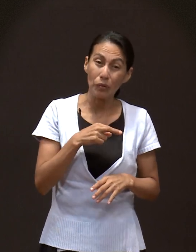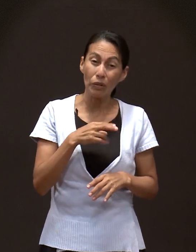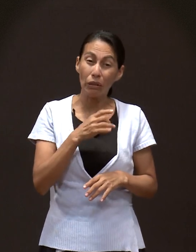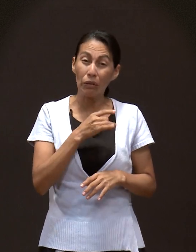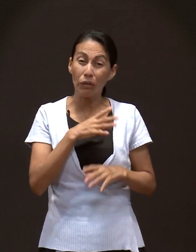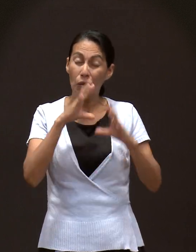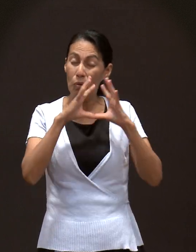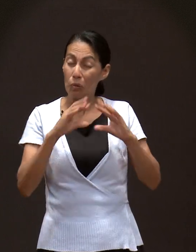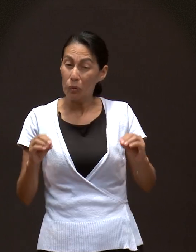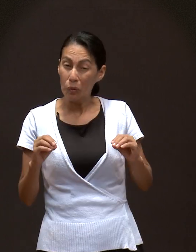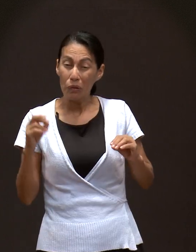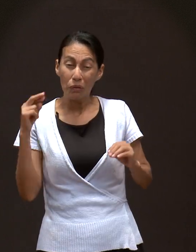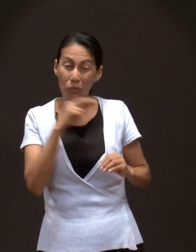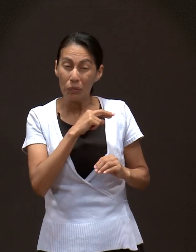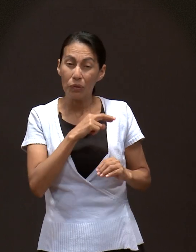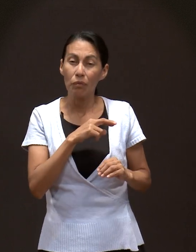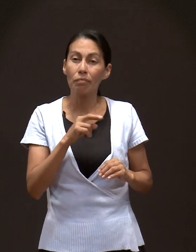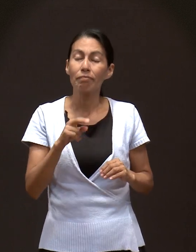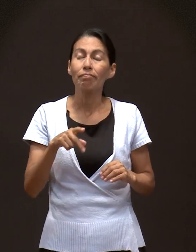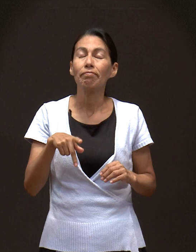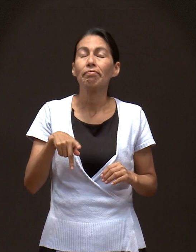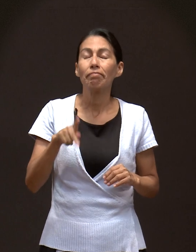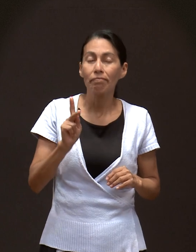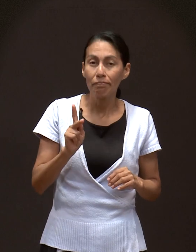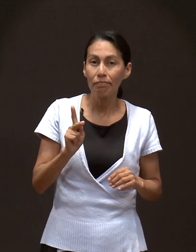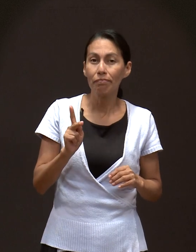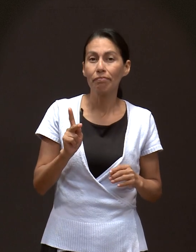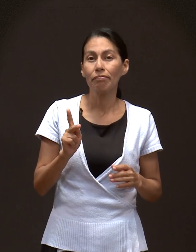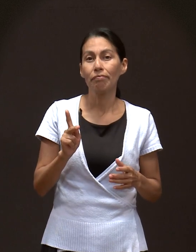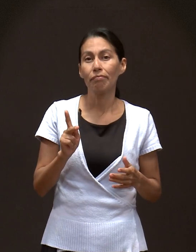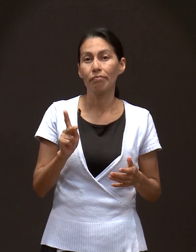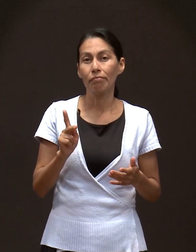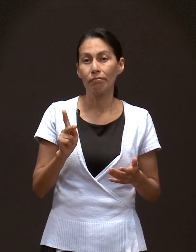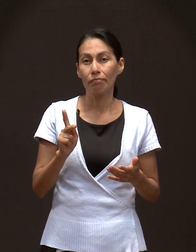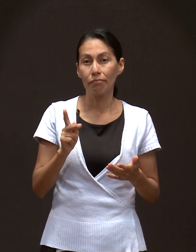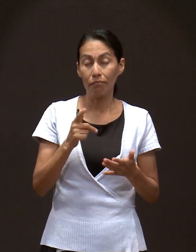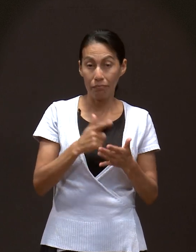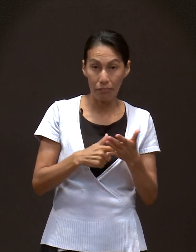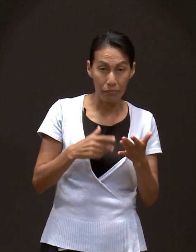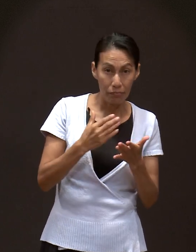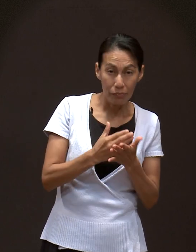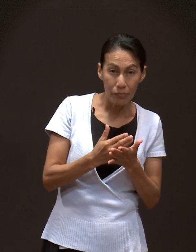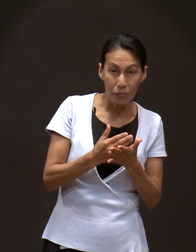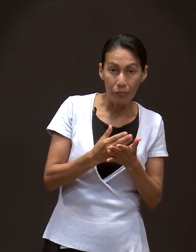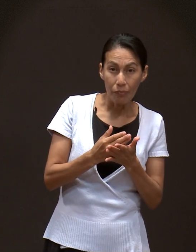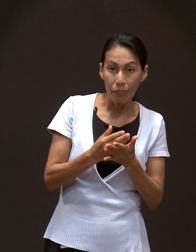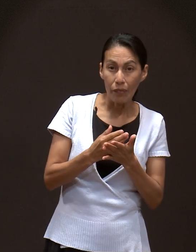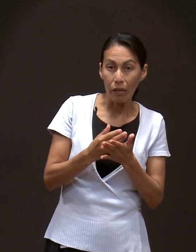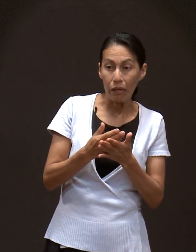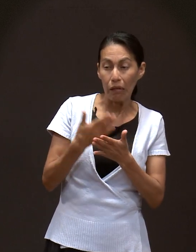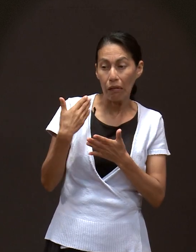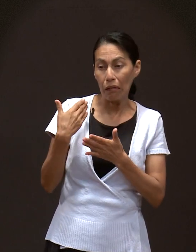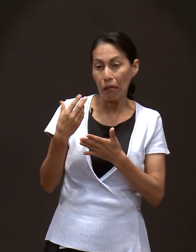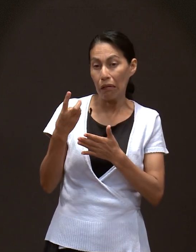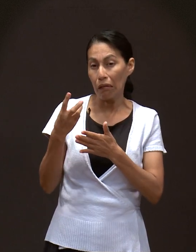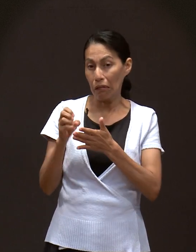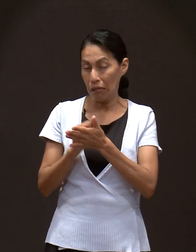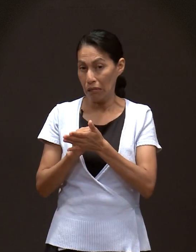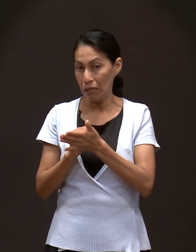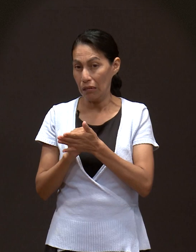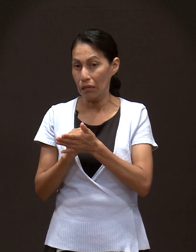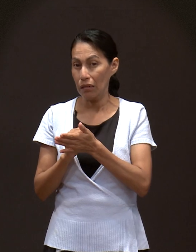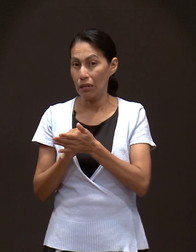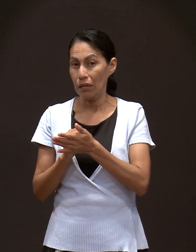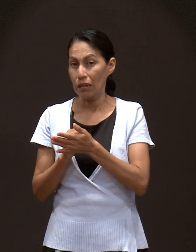porque queremos que ese dolor ya se encierre y no más. Pero como la lección de este trimestre que pasó de los